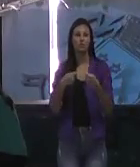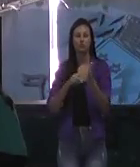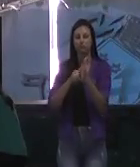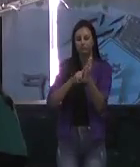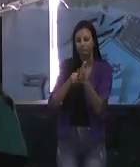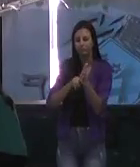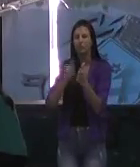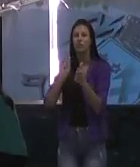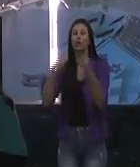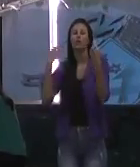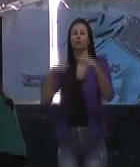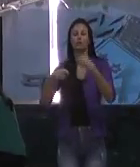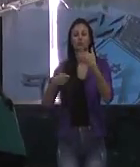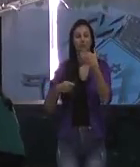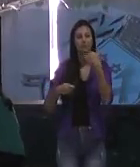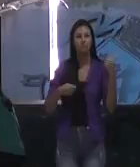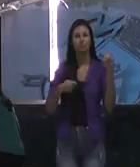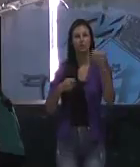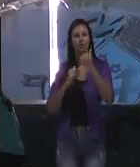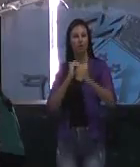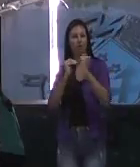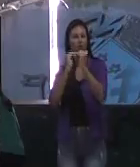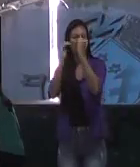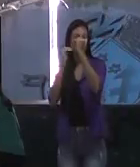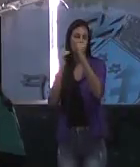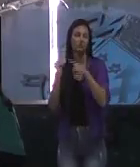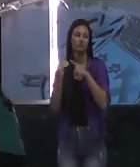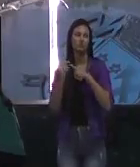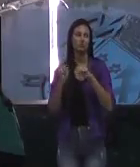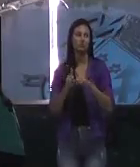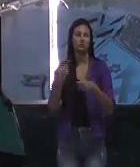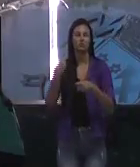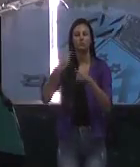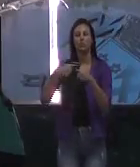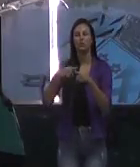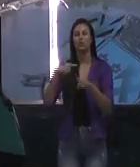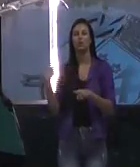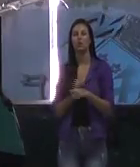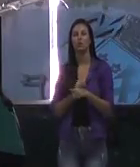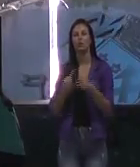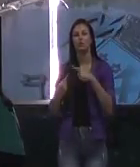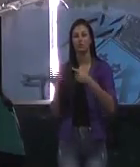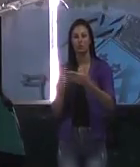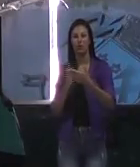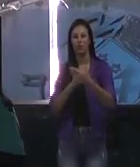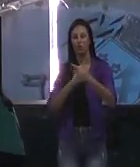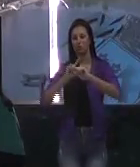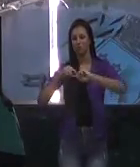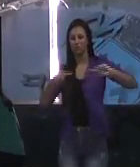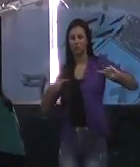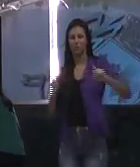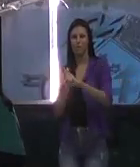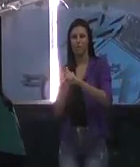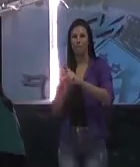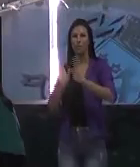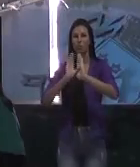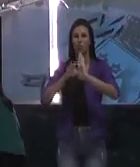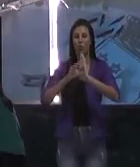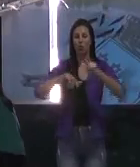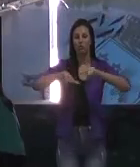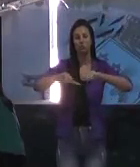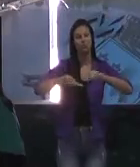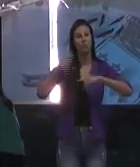precisamos melhorar mais ainda o Código Tributário. Por quê? Nós tivemos algumas emendas no Código Tributário que diminuiu a arrecadação